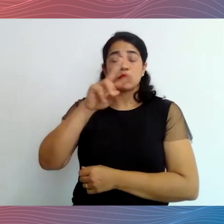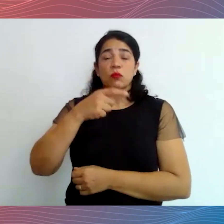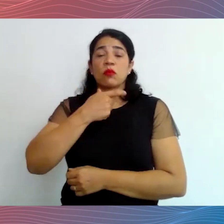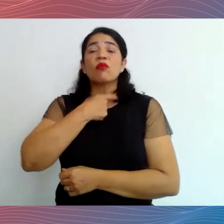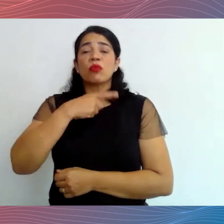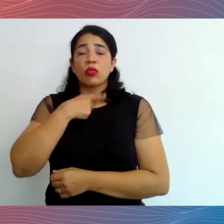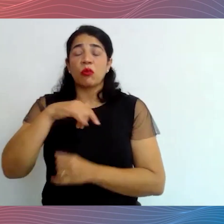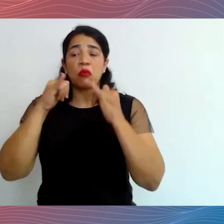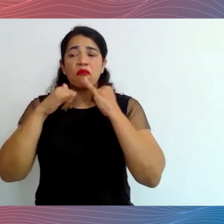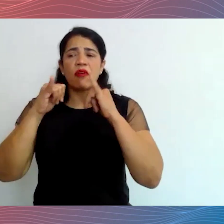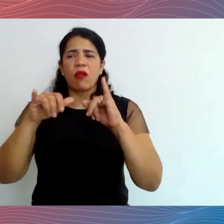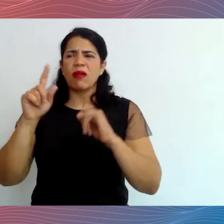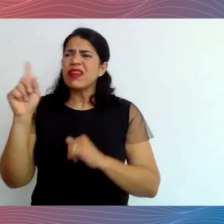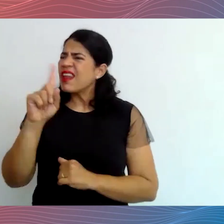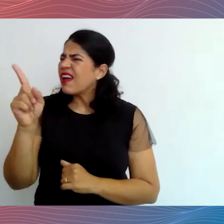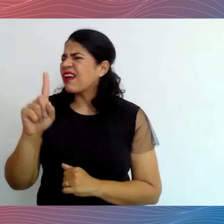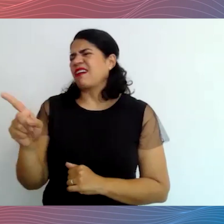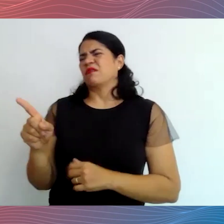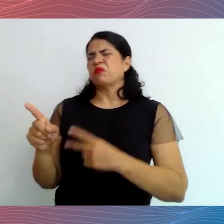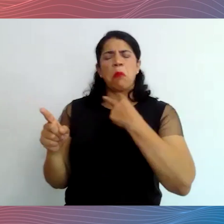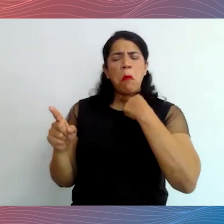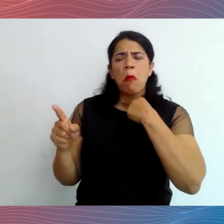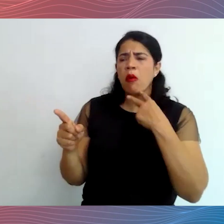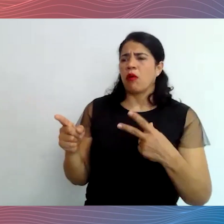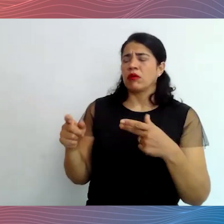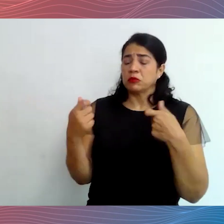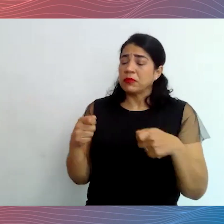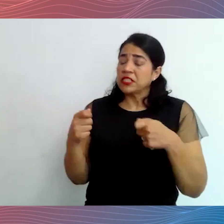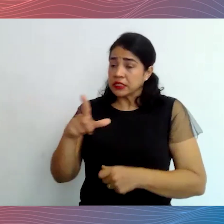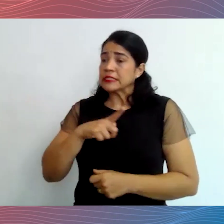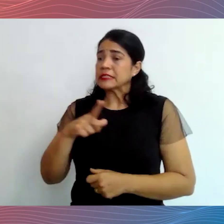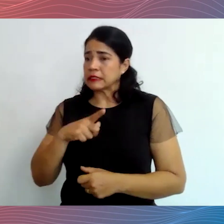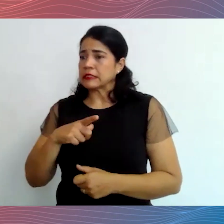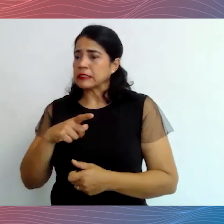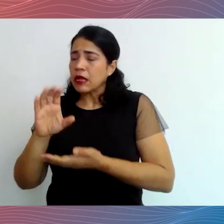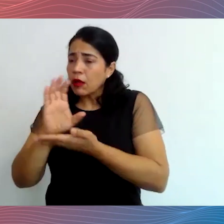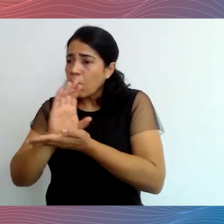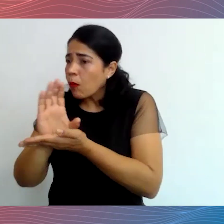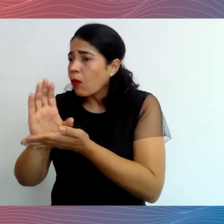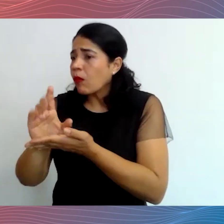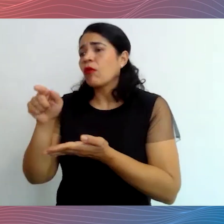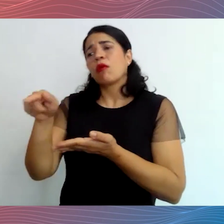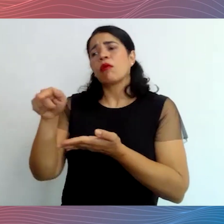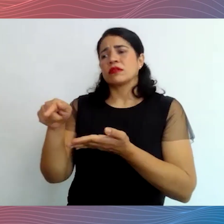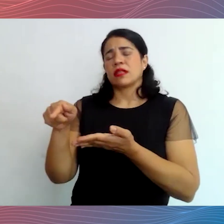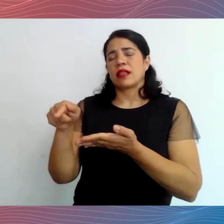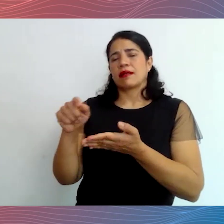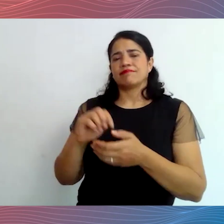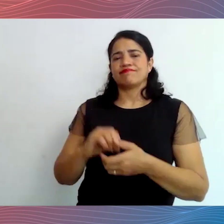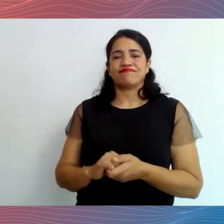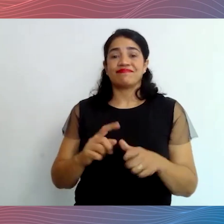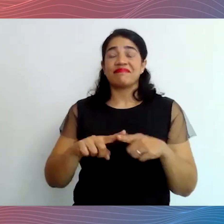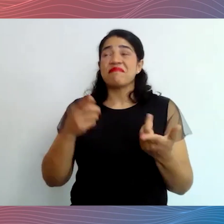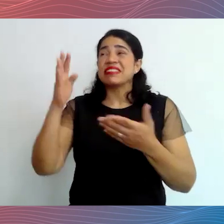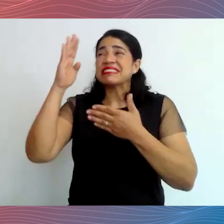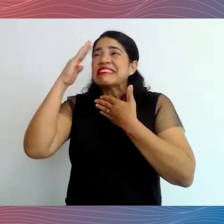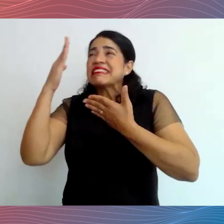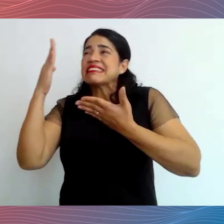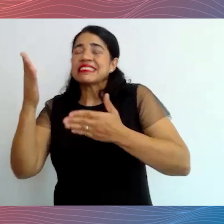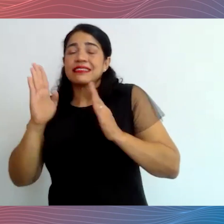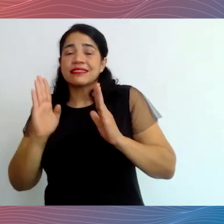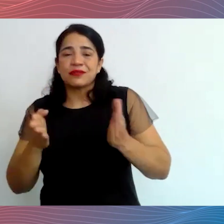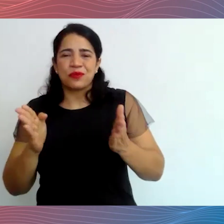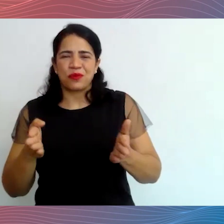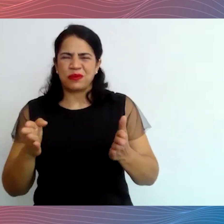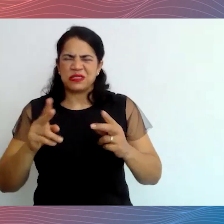fase andava devagar. Irmão, graças a Deus hoje está outra situação. Hoje nós temos valentes de